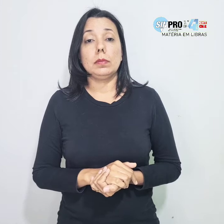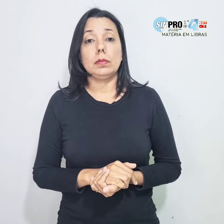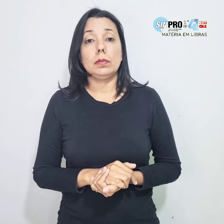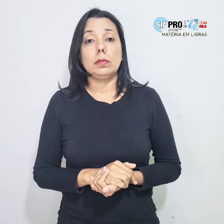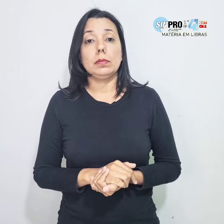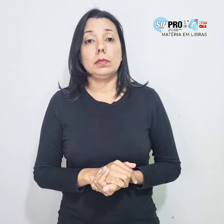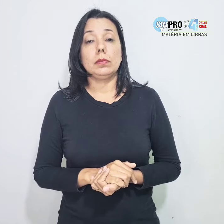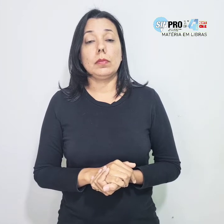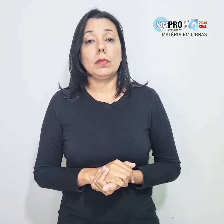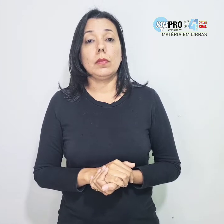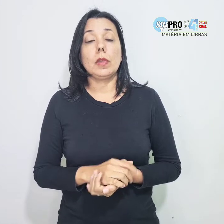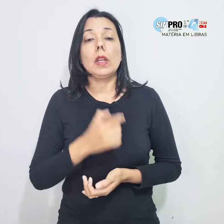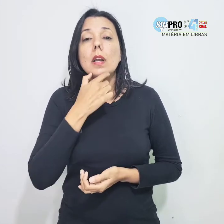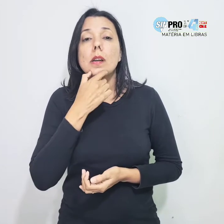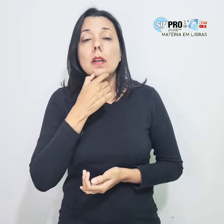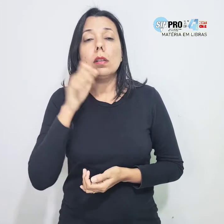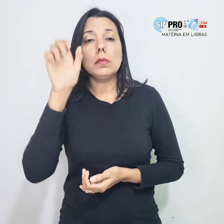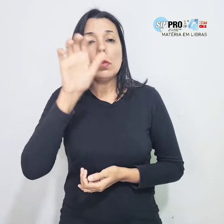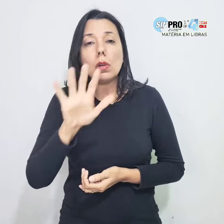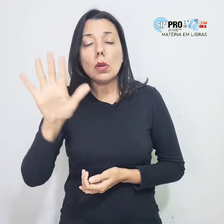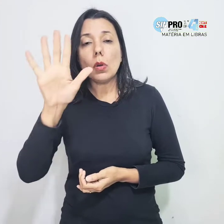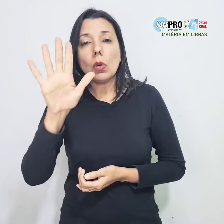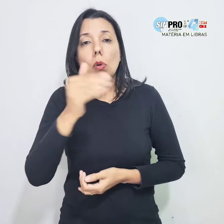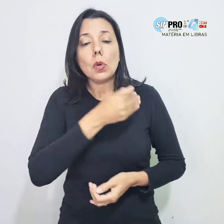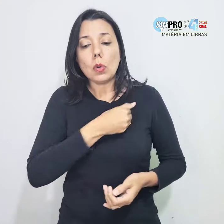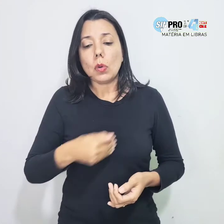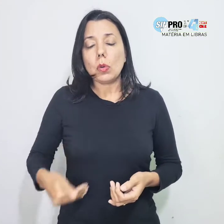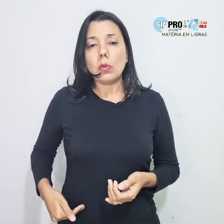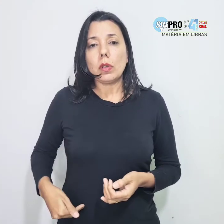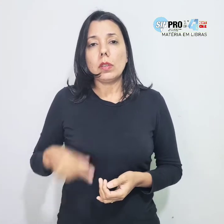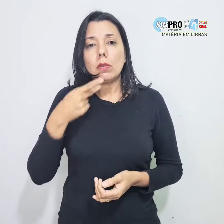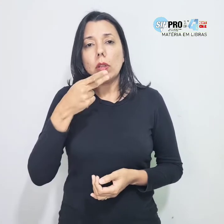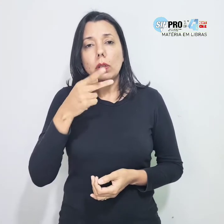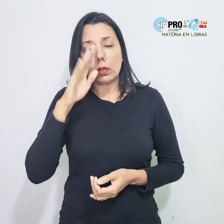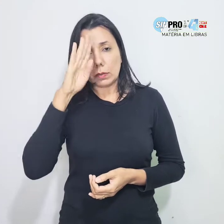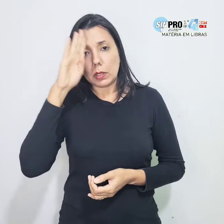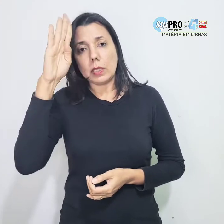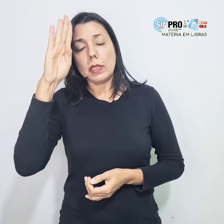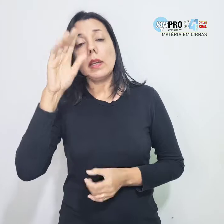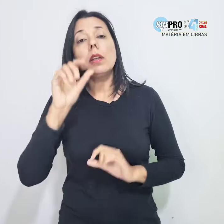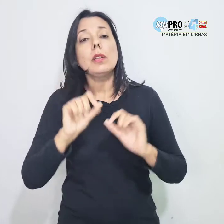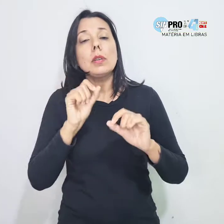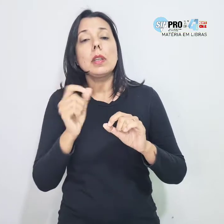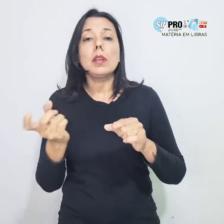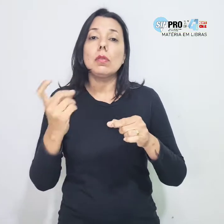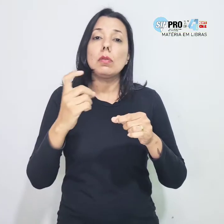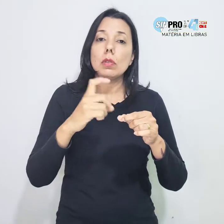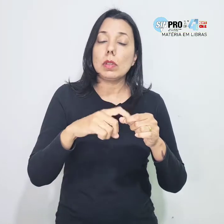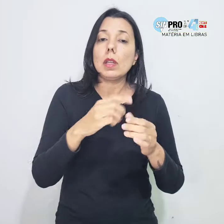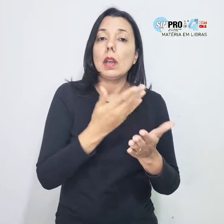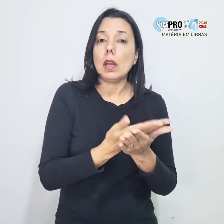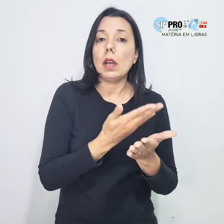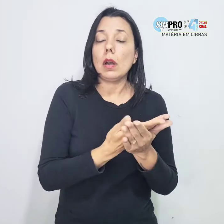No Reino Unido, o governo disse que sua prioridade máxima é retomar as aulas a partir